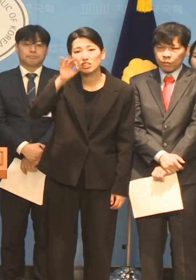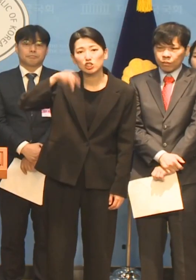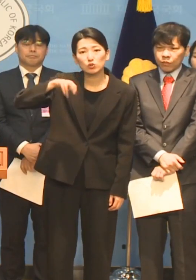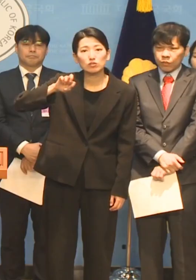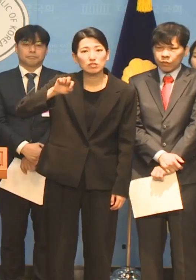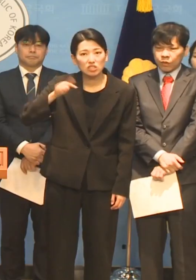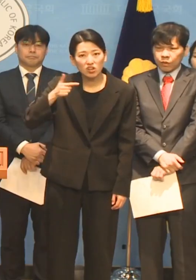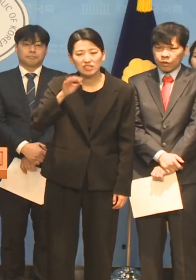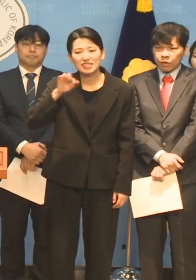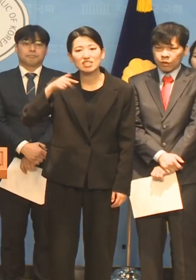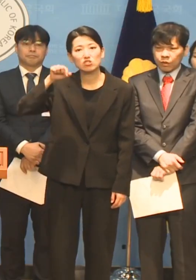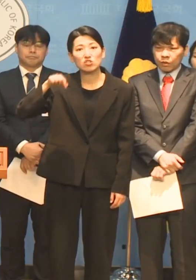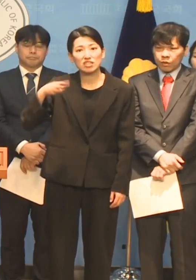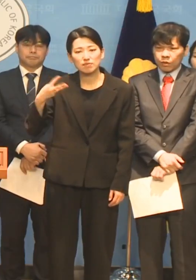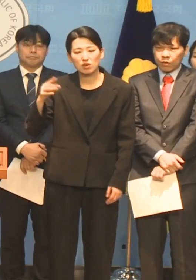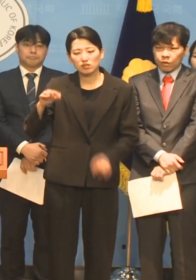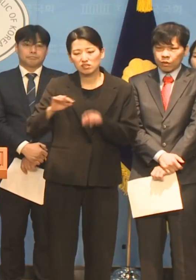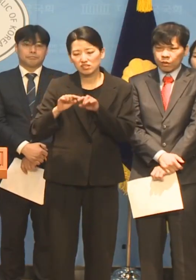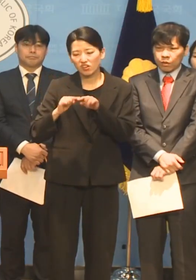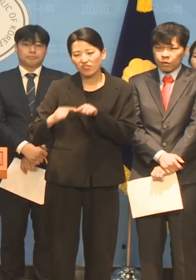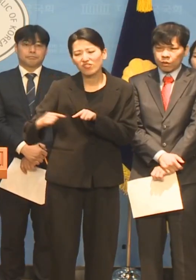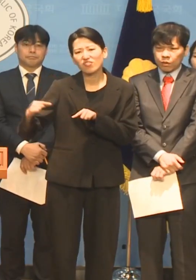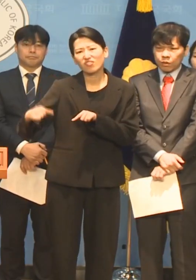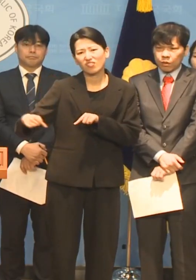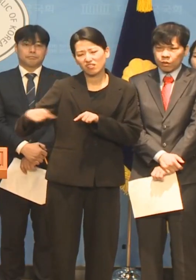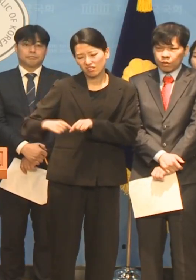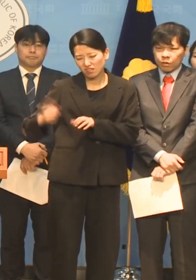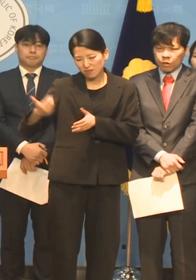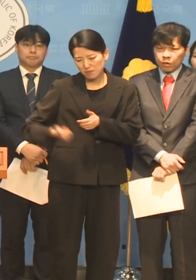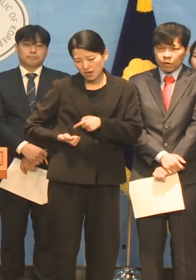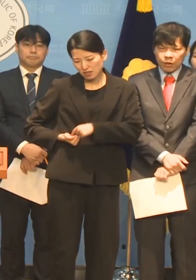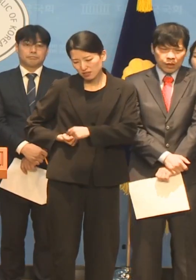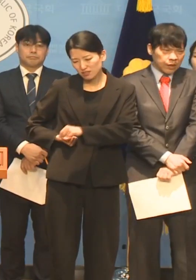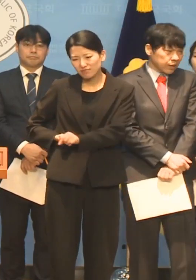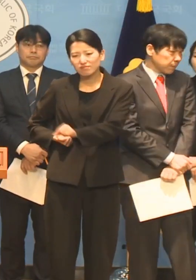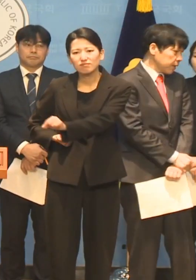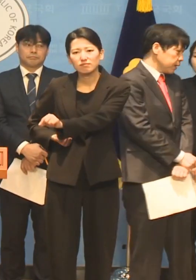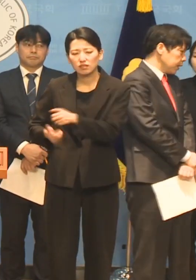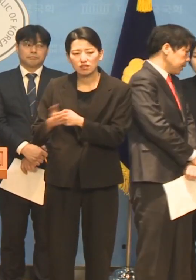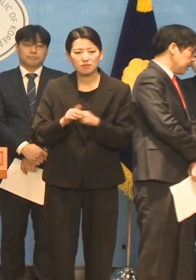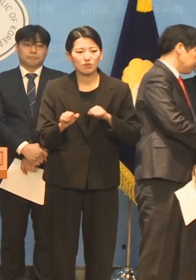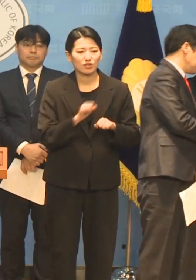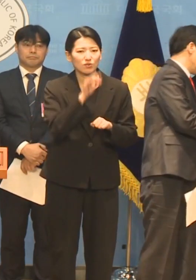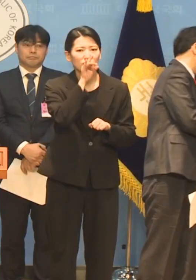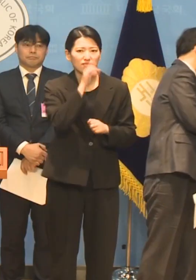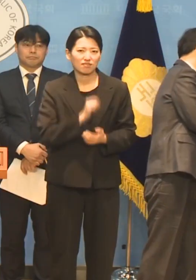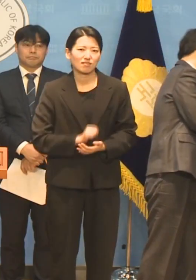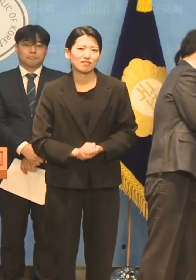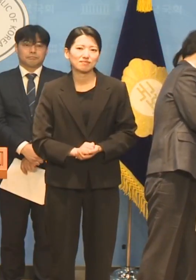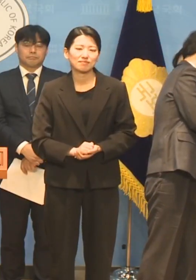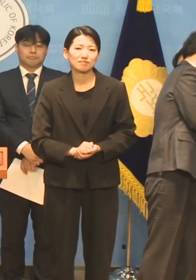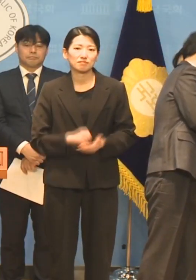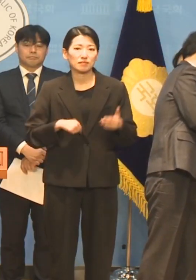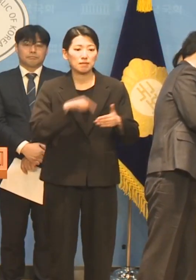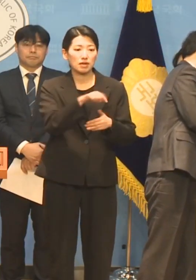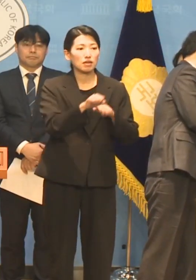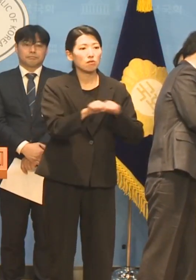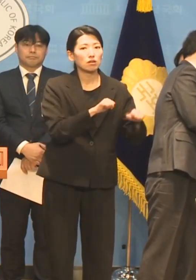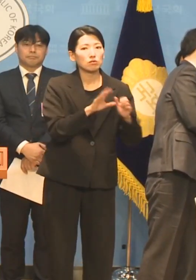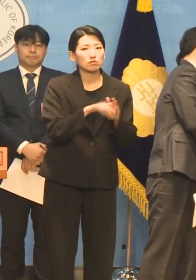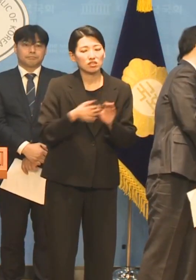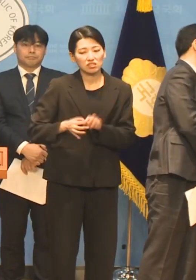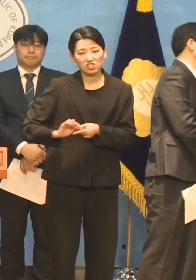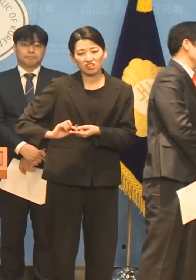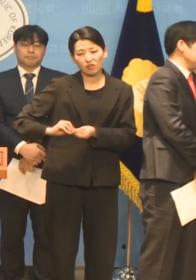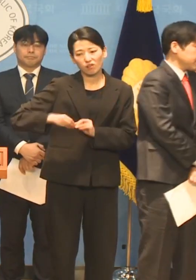있는 주입선 때문에 자유롭게 활동이 불가하기 때문입니다. 활동력이 많은 활동을 할 때마다 주입선이 꺾이거나